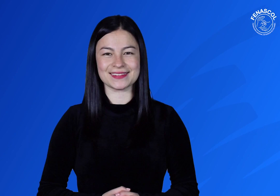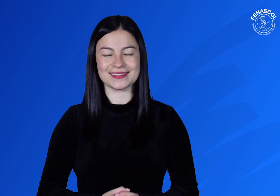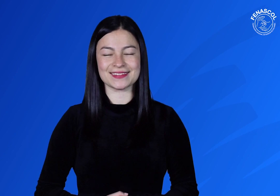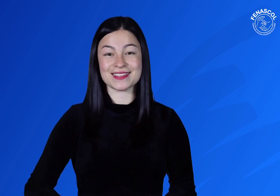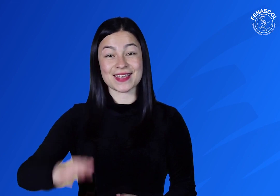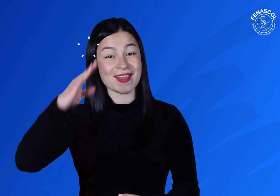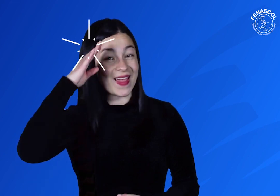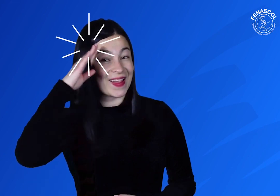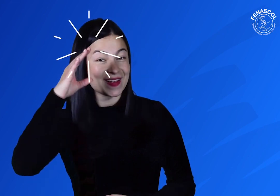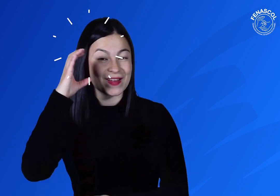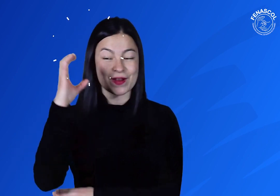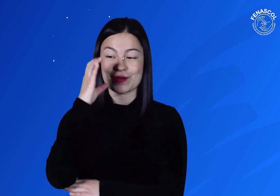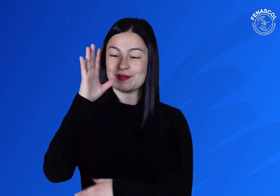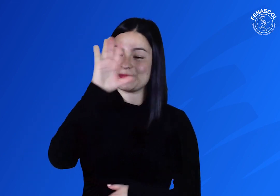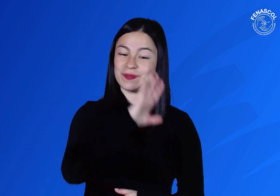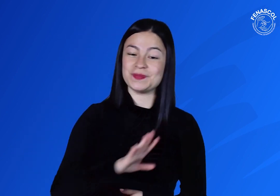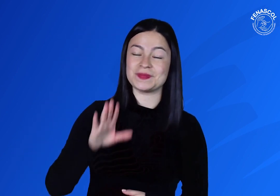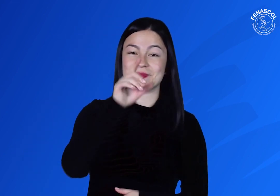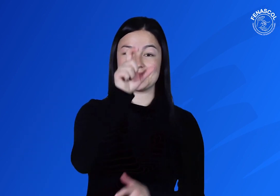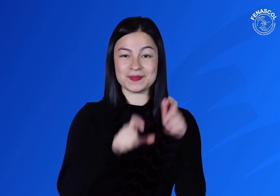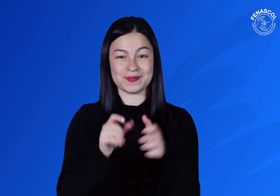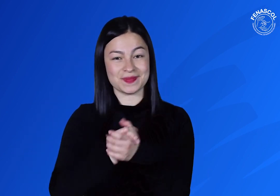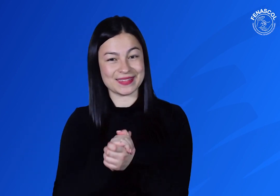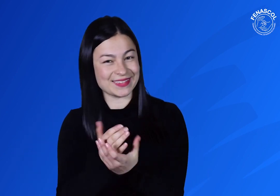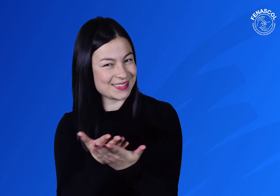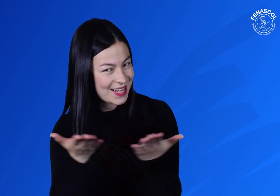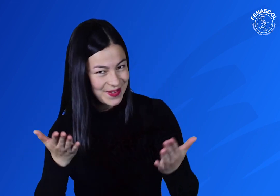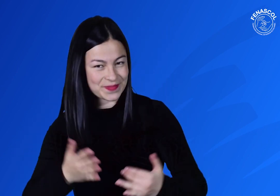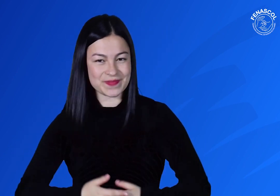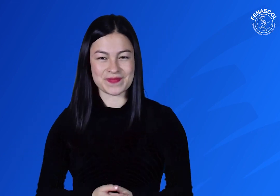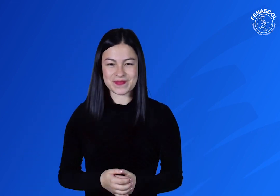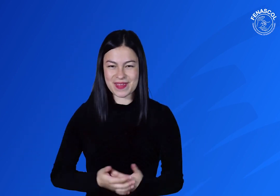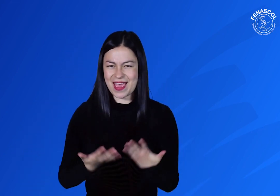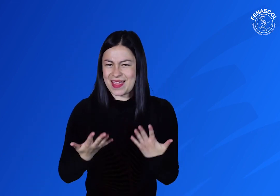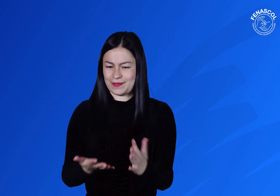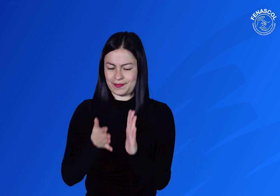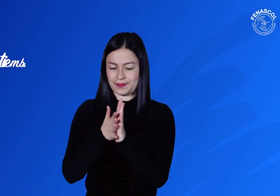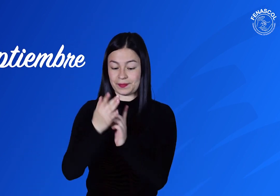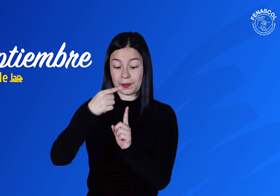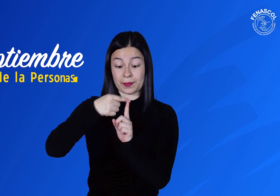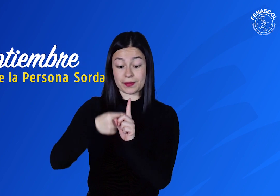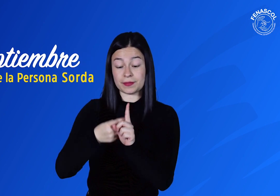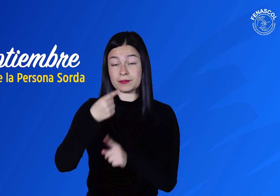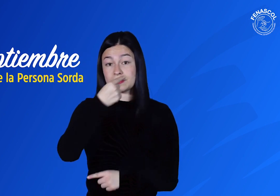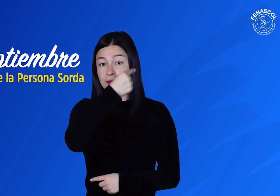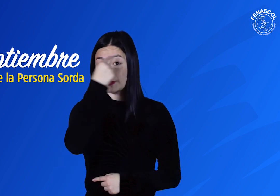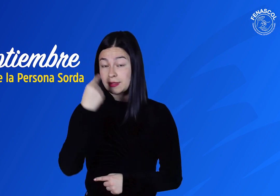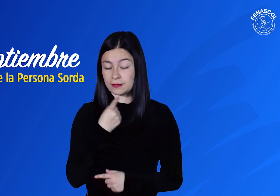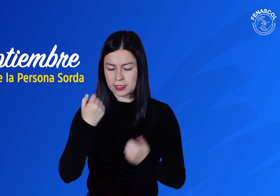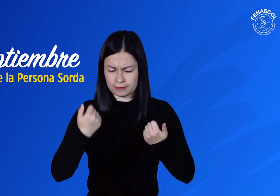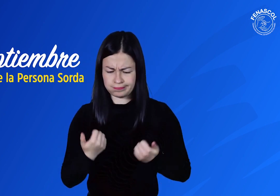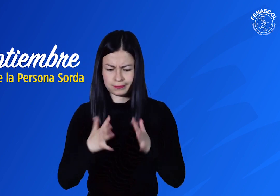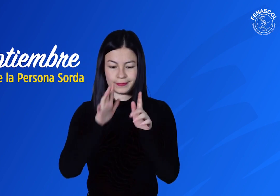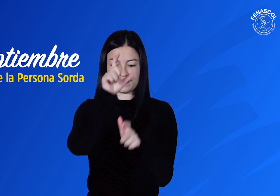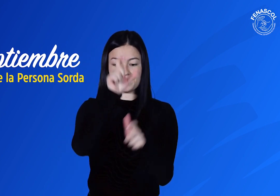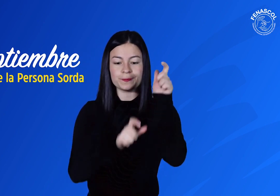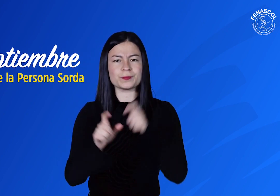Hola, un saludo a todos en Colombia. En el mes de septiembre es el mes de las personas sordas.